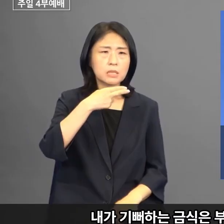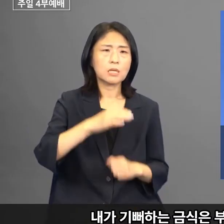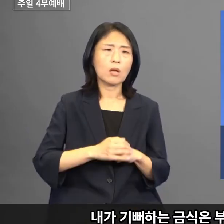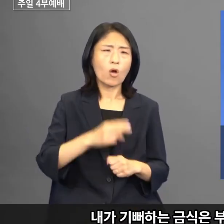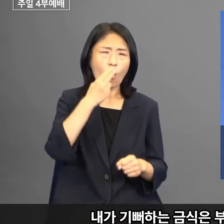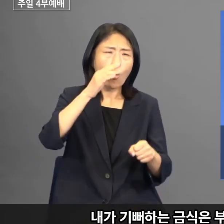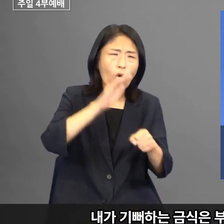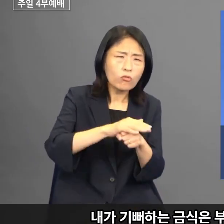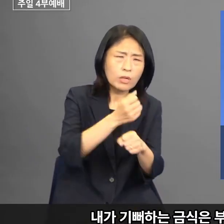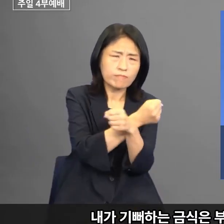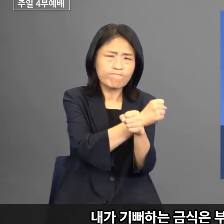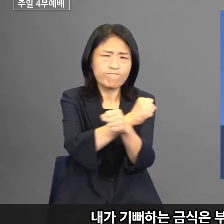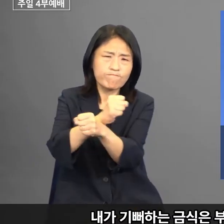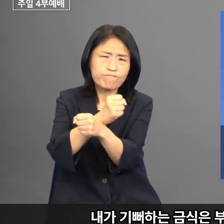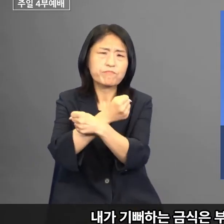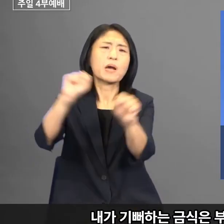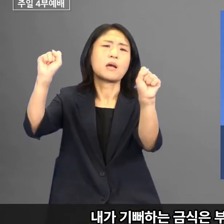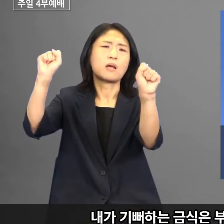결박을 풀어주는 거다.